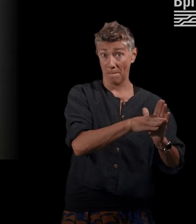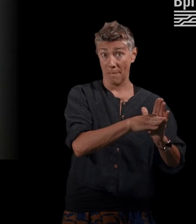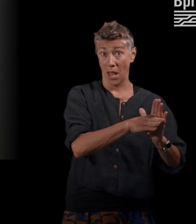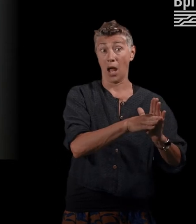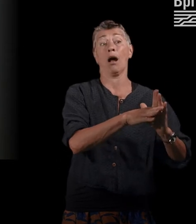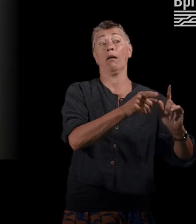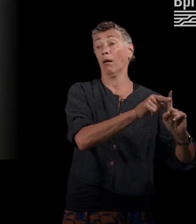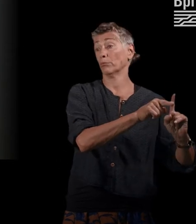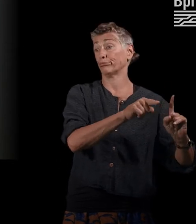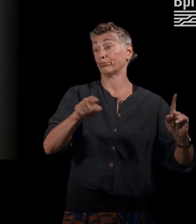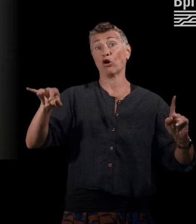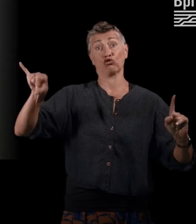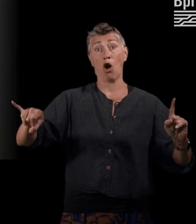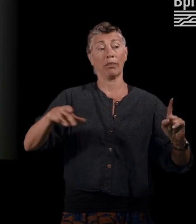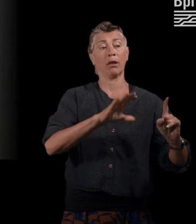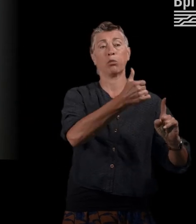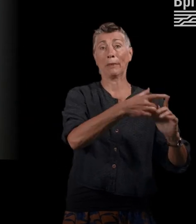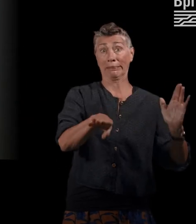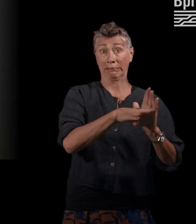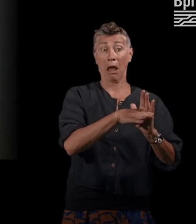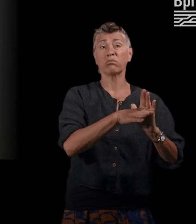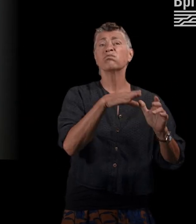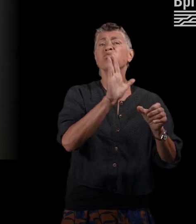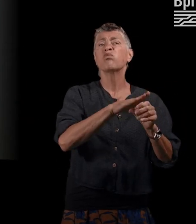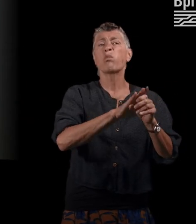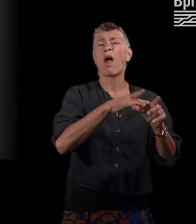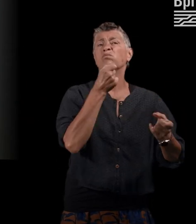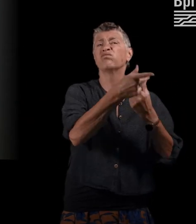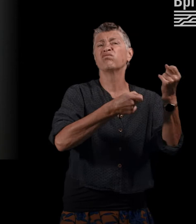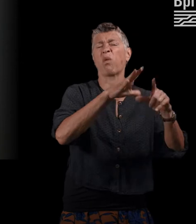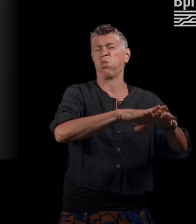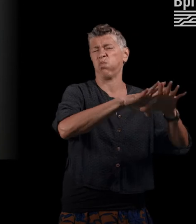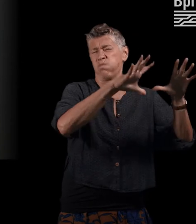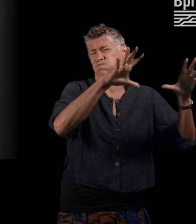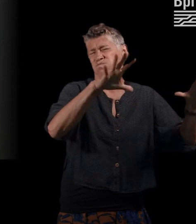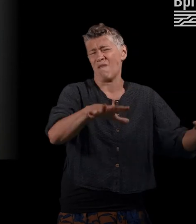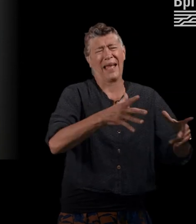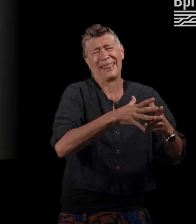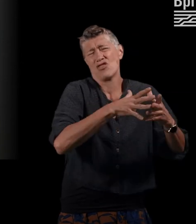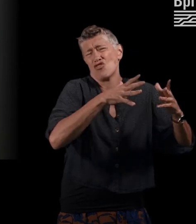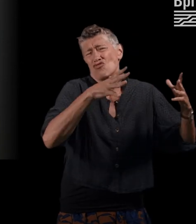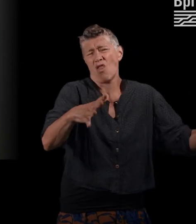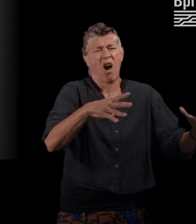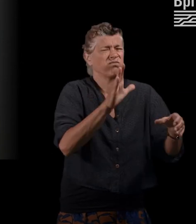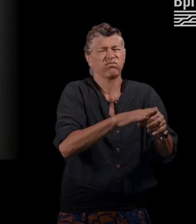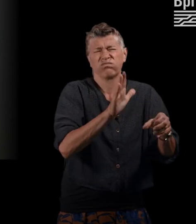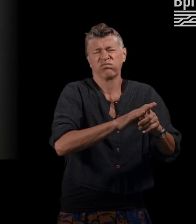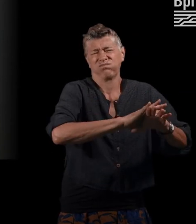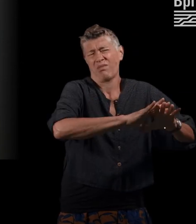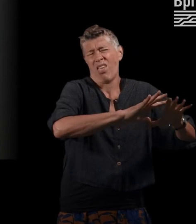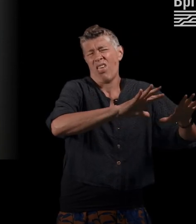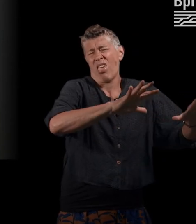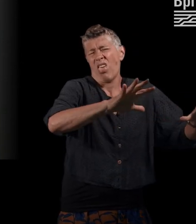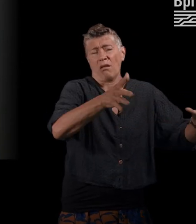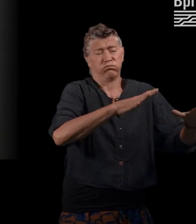commence à marcher de la périphérie vers le centre. La première étape, c'est une décharge de déchets, une immense décharge qui